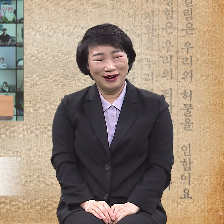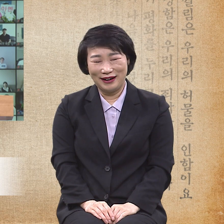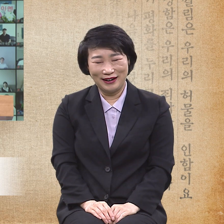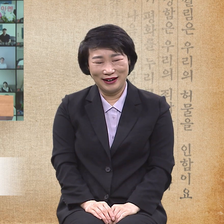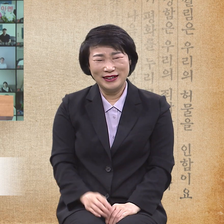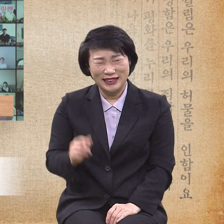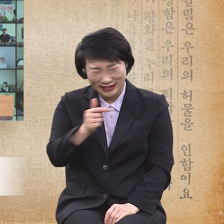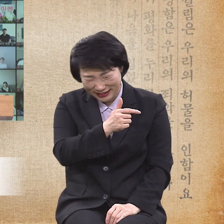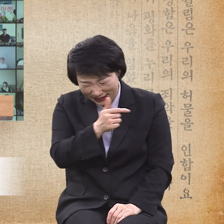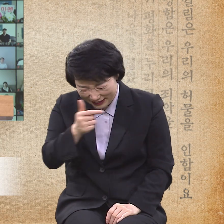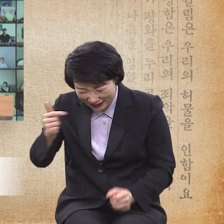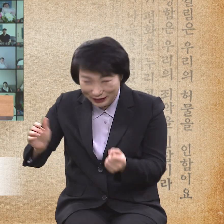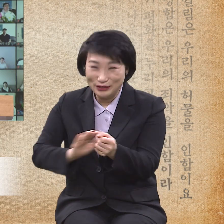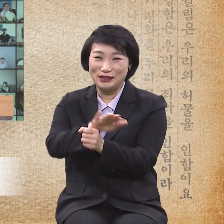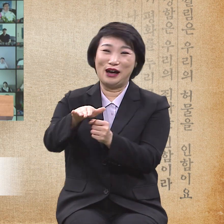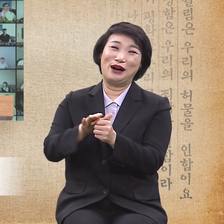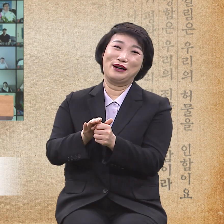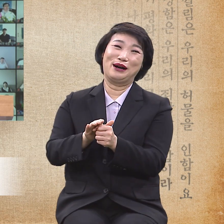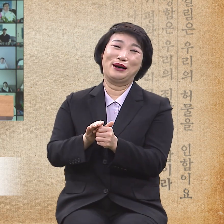이 어마어마한 사랑.